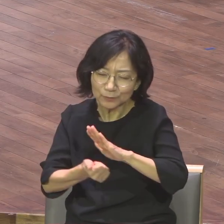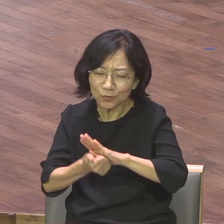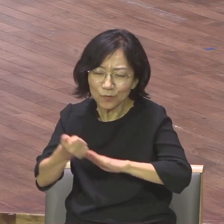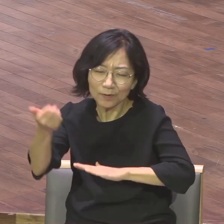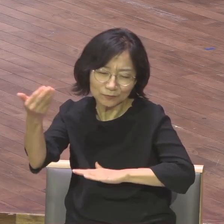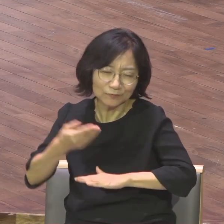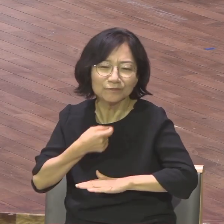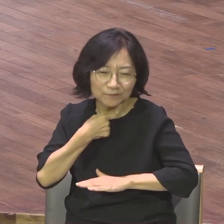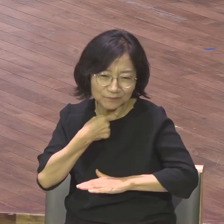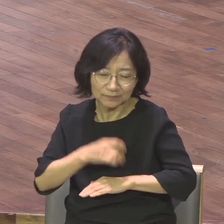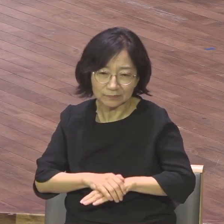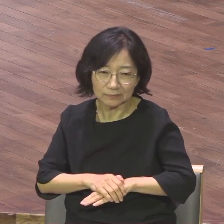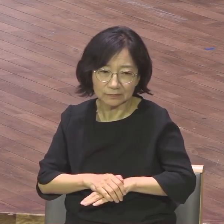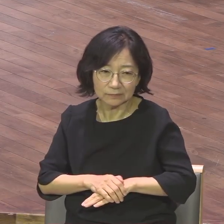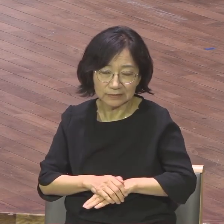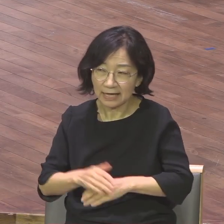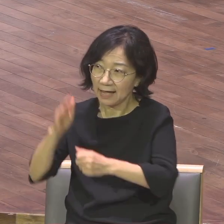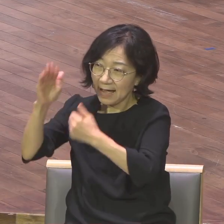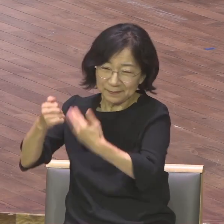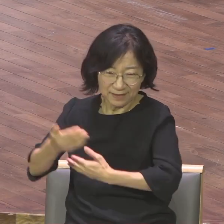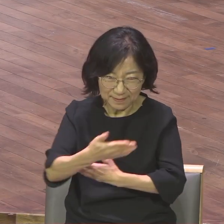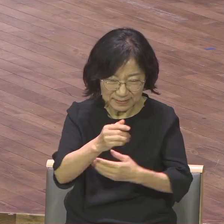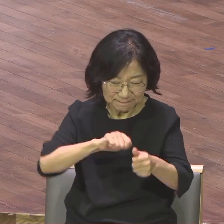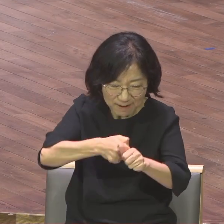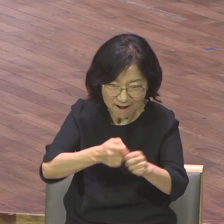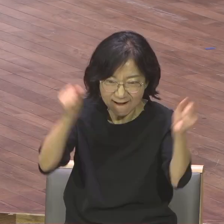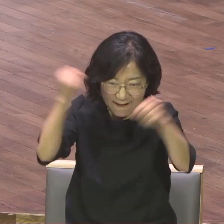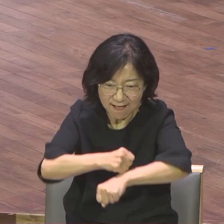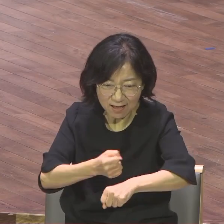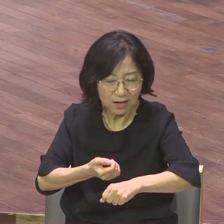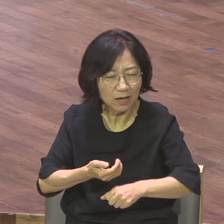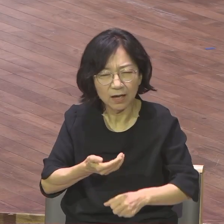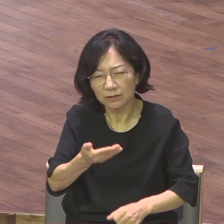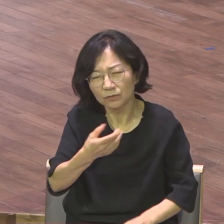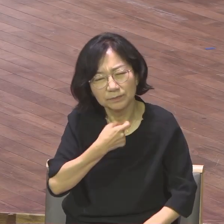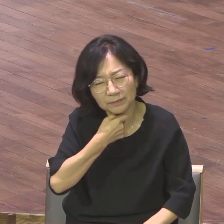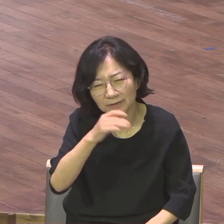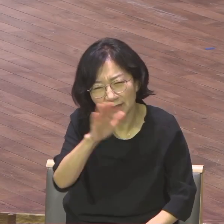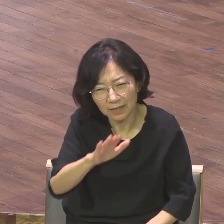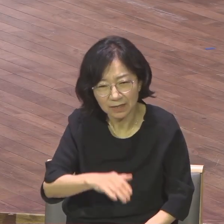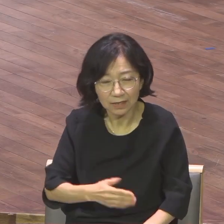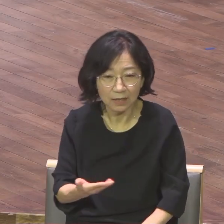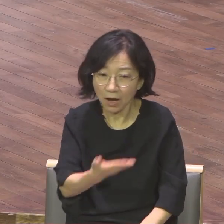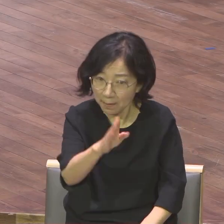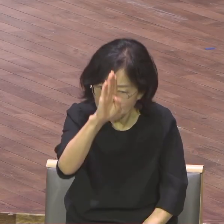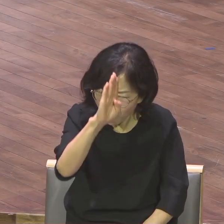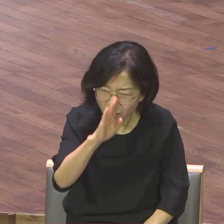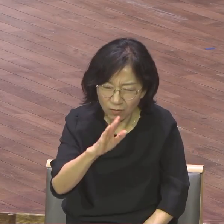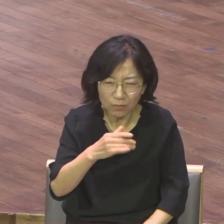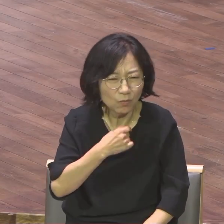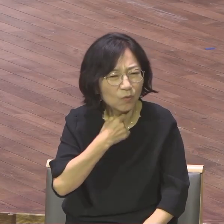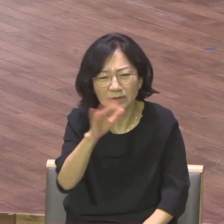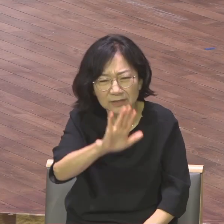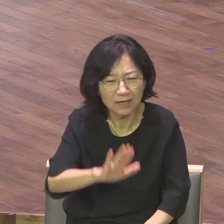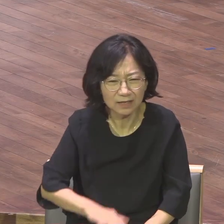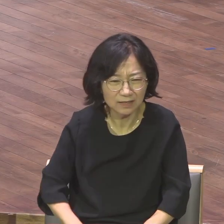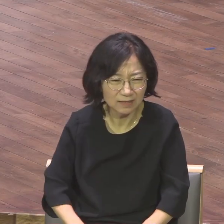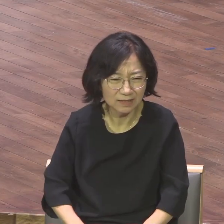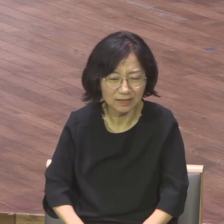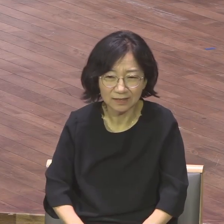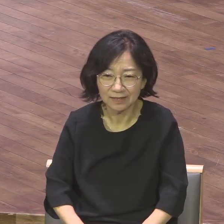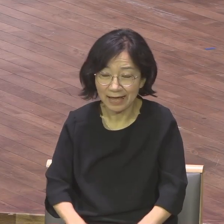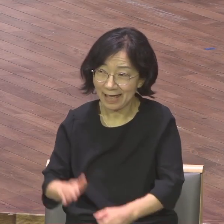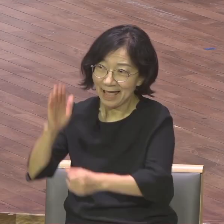주는 거요. 절대 여러분 망하는 거 하는 원치 안 해요. 병드는 거 원치 않으신다고요.